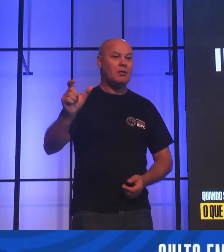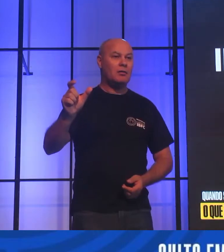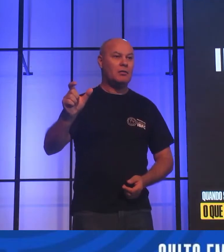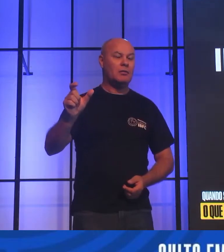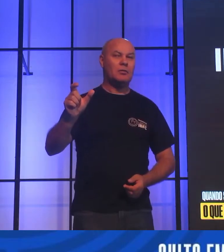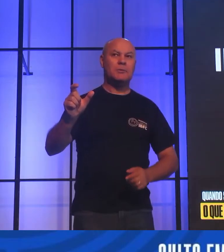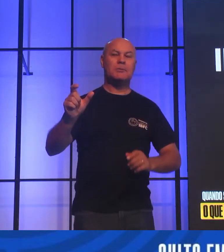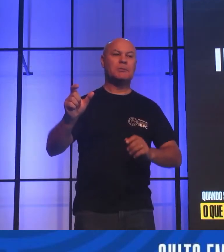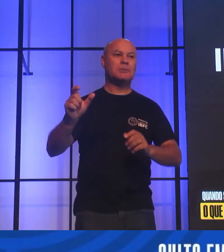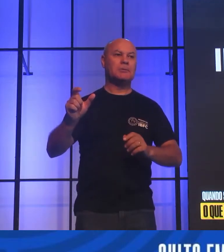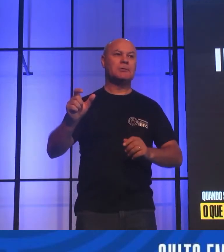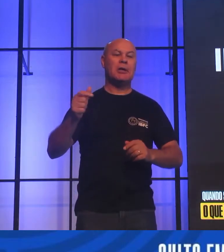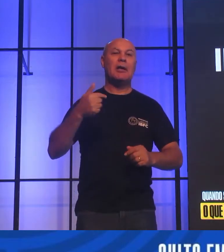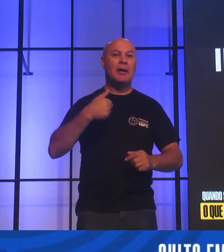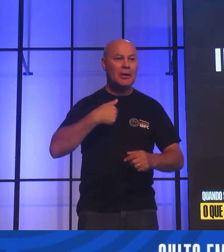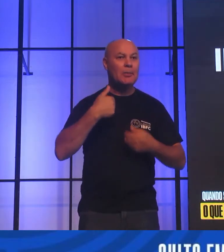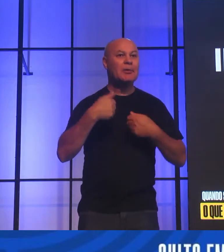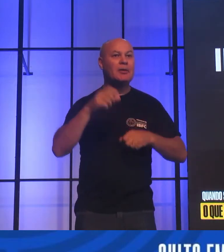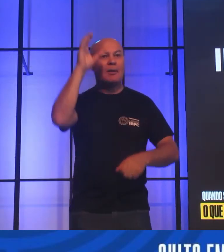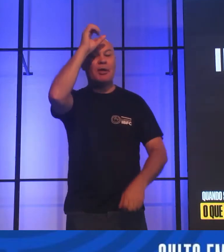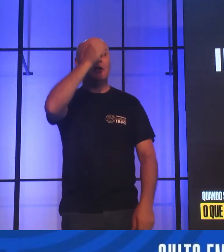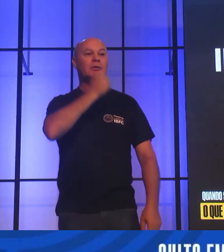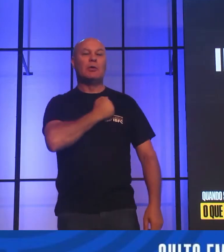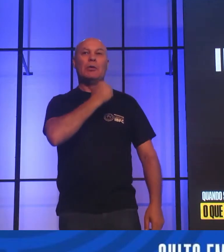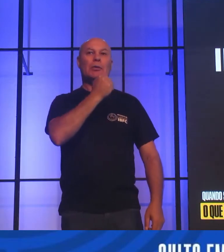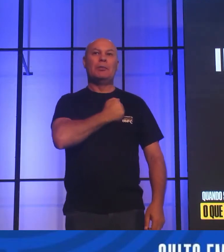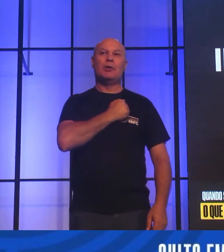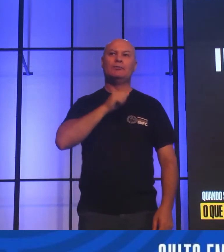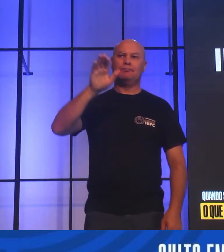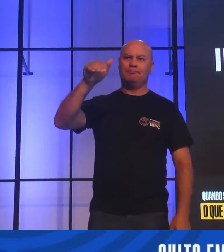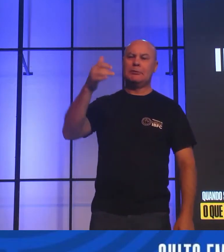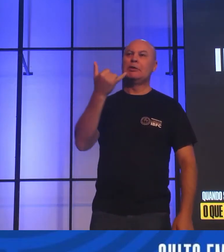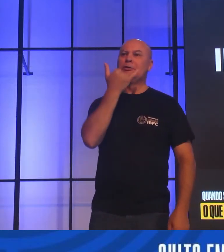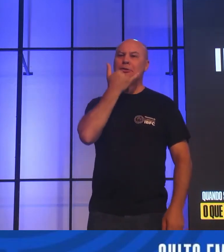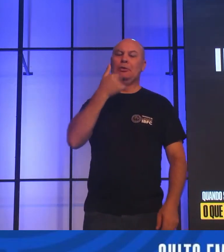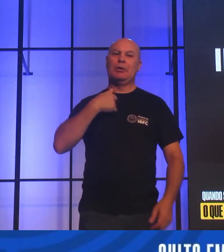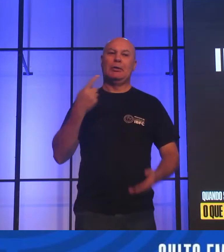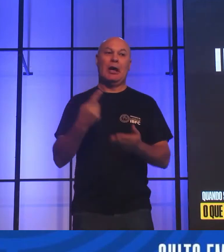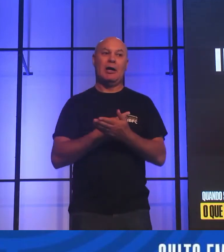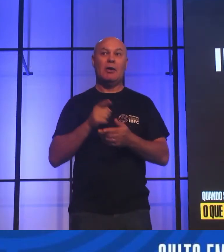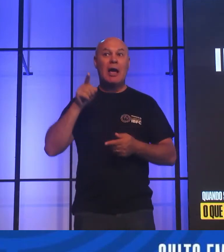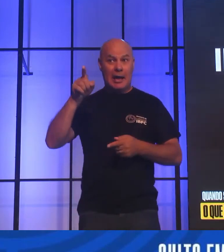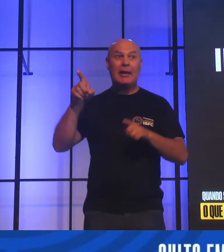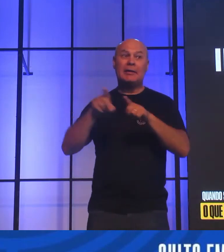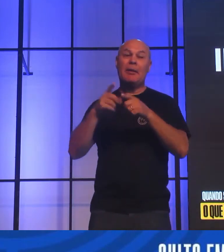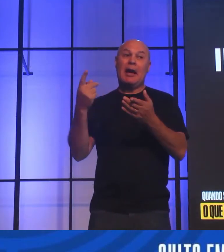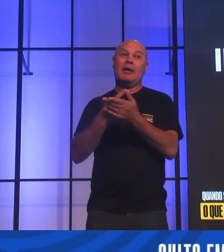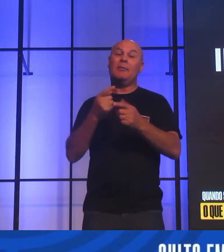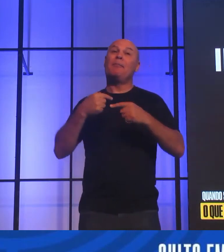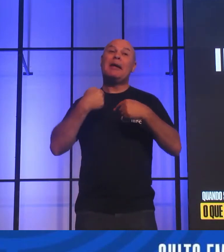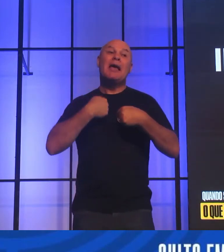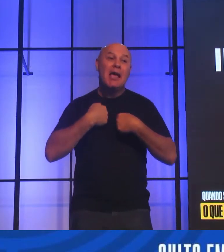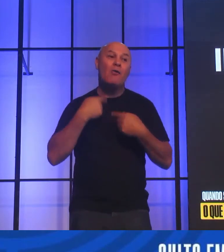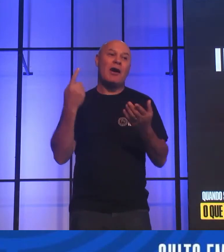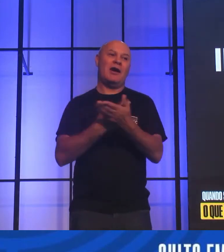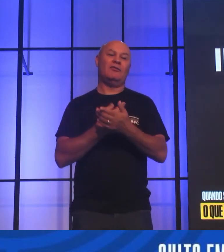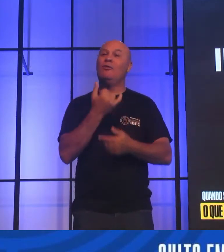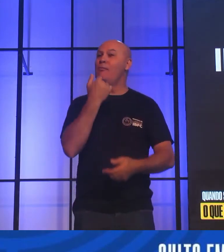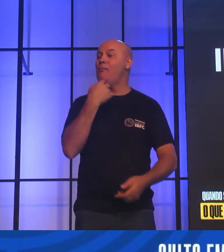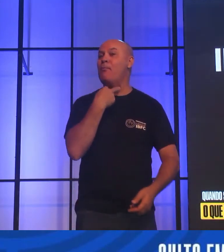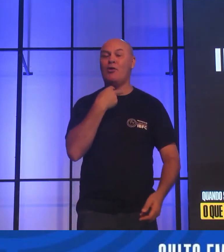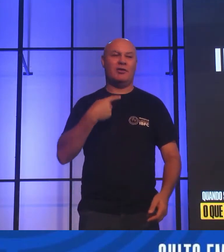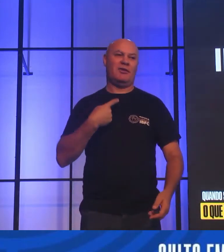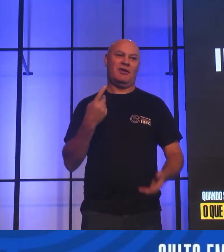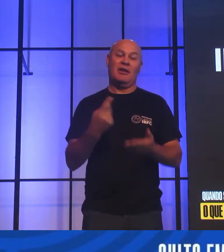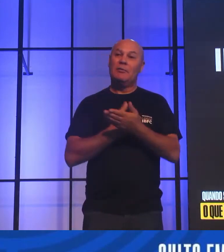assim, o que tu fez é uma cachorrada, mas o jeito que eu agi estava errado. Então eu me lembro que uma das coisas que para mim